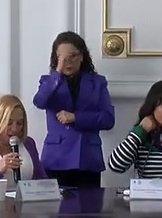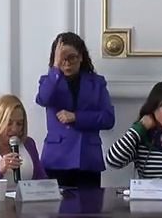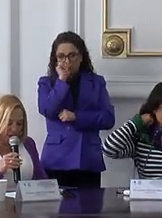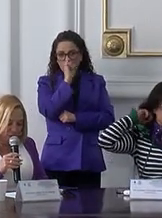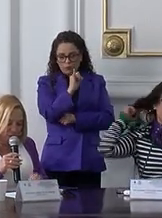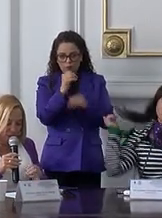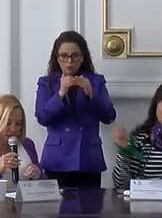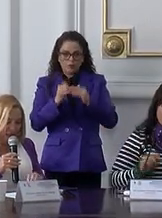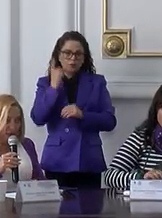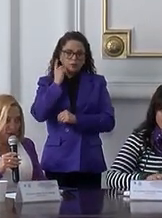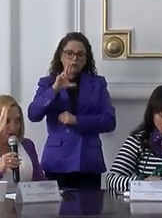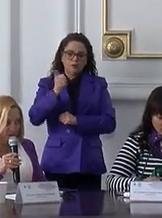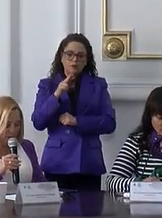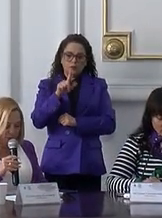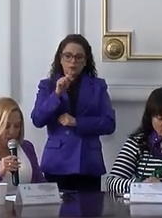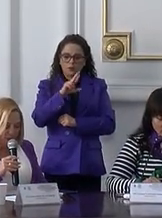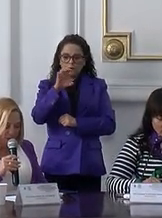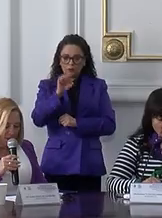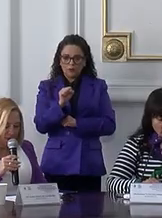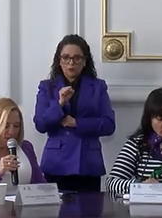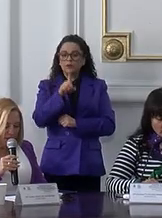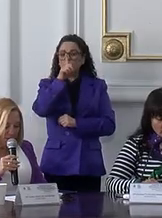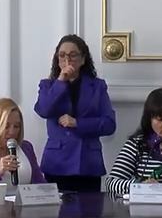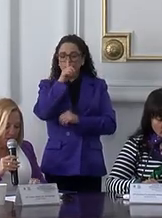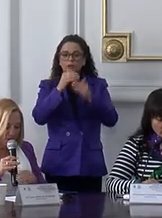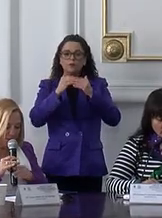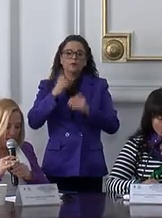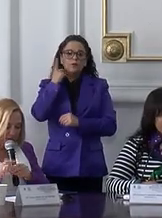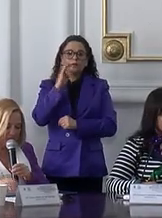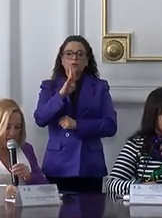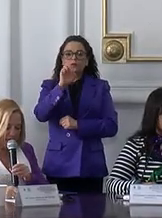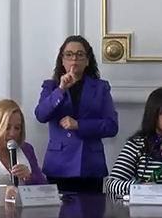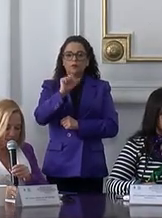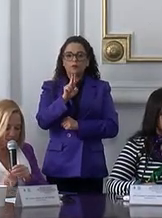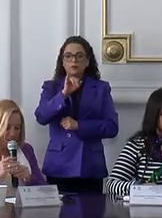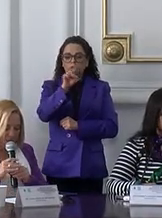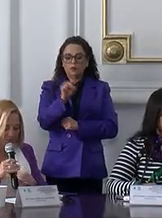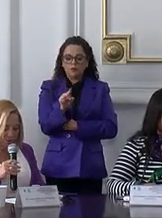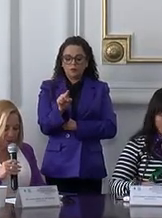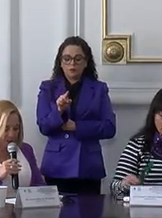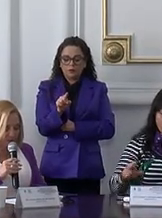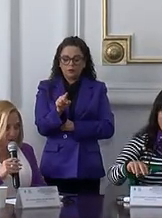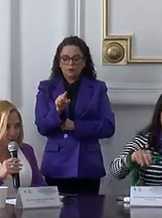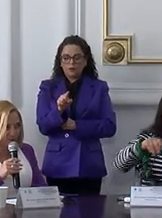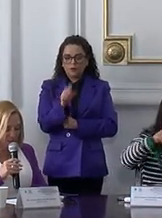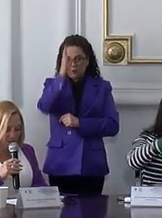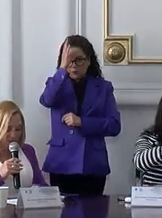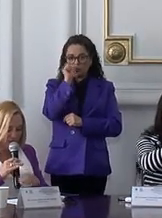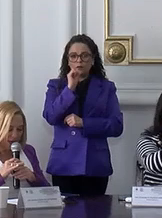Diputado Raúl de Jesús Torres Guerrero. Diputada Brenda Fabiola Ruiz Aguilar. Ruiz Aguilar, a